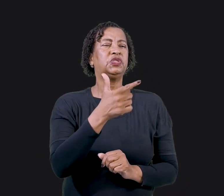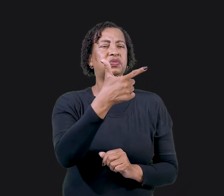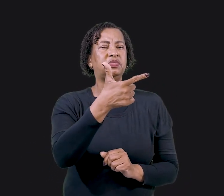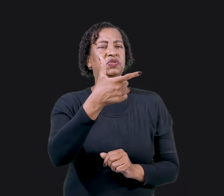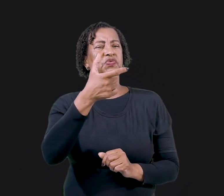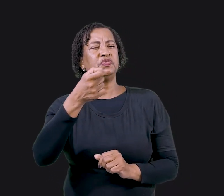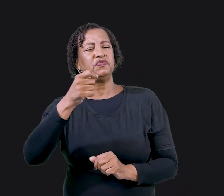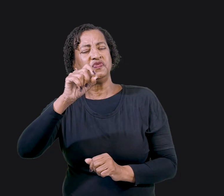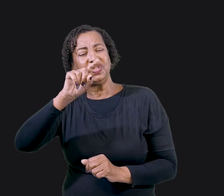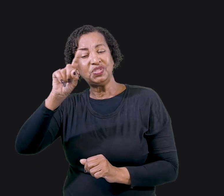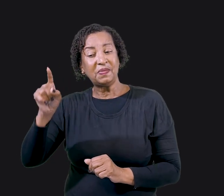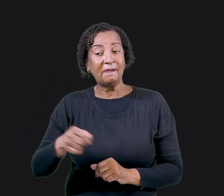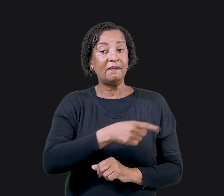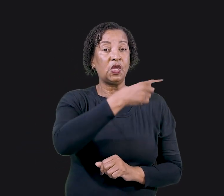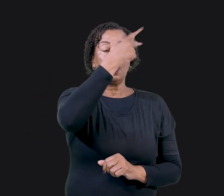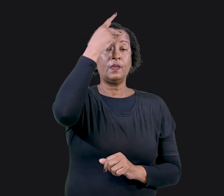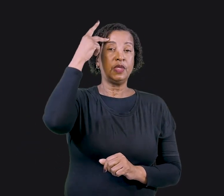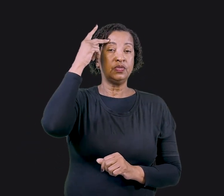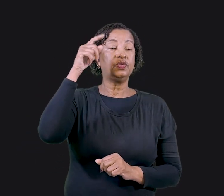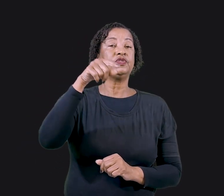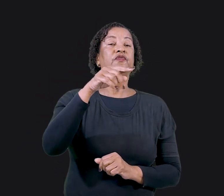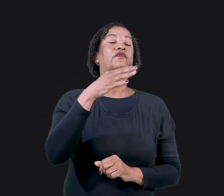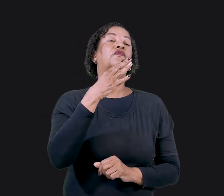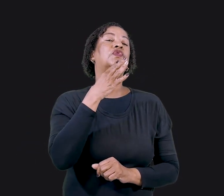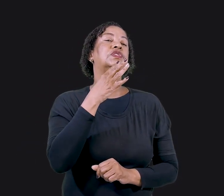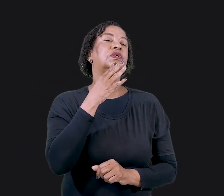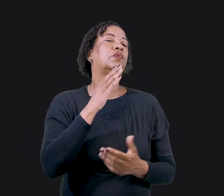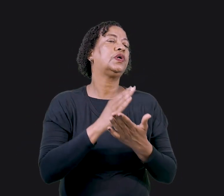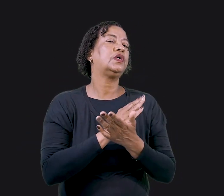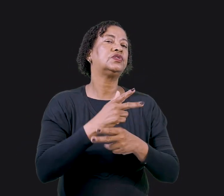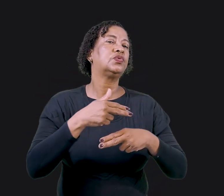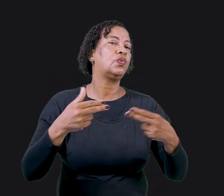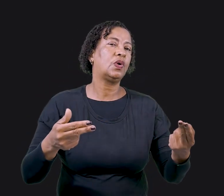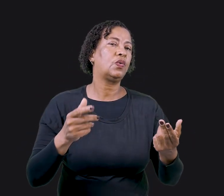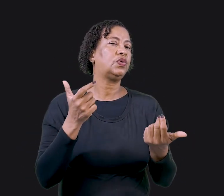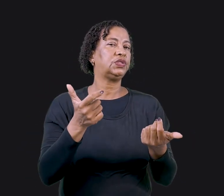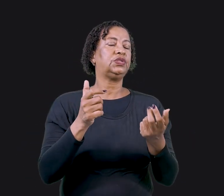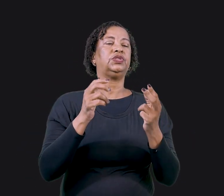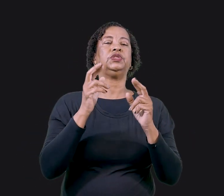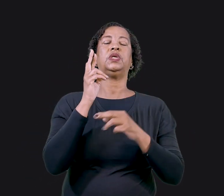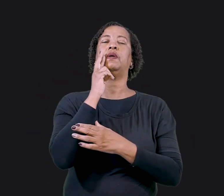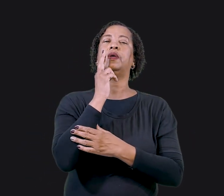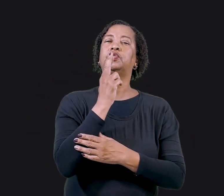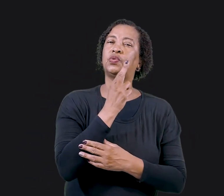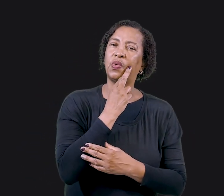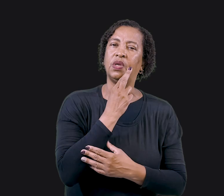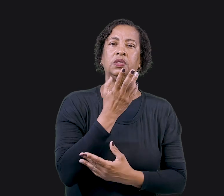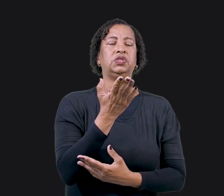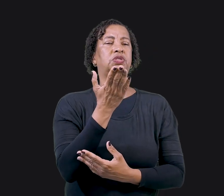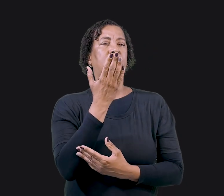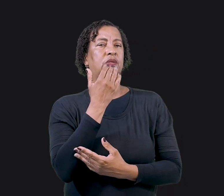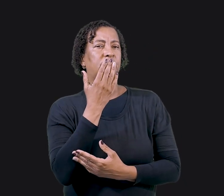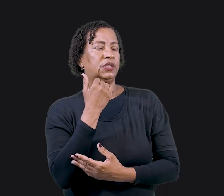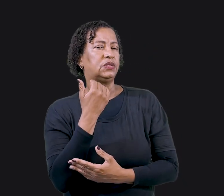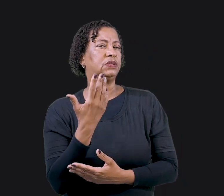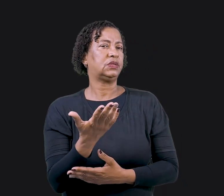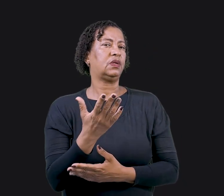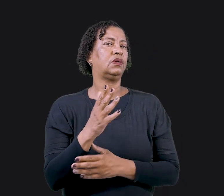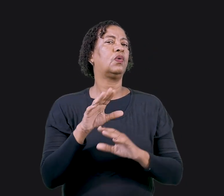20.000 pessoas. Você conhece alguma coisa sobre a indústria de restaurantes ou de alimentação?